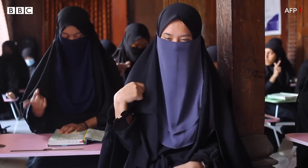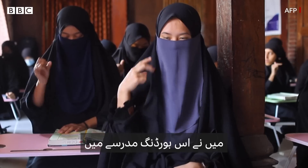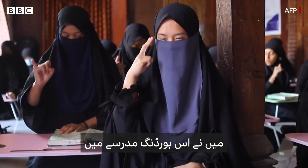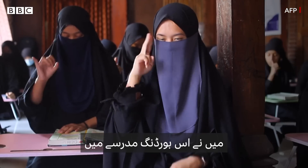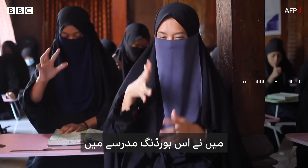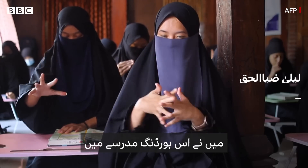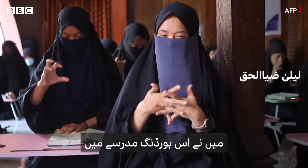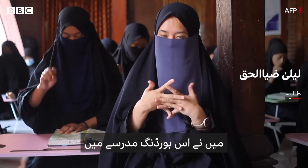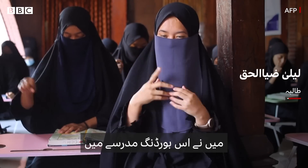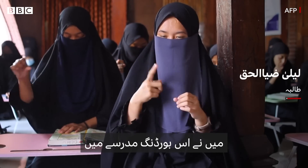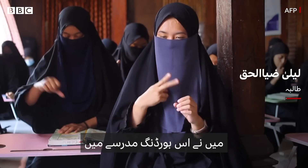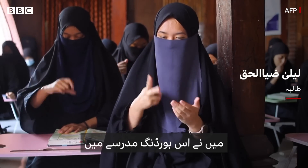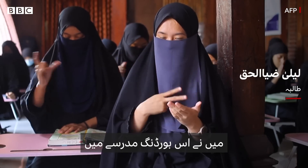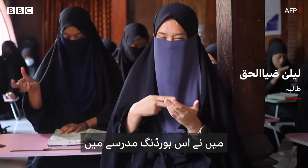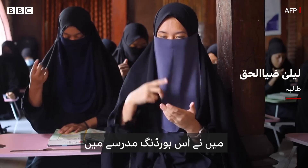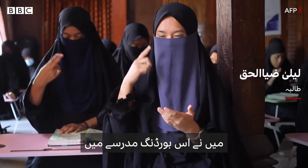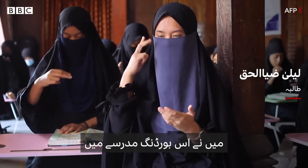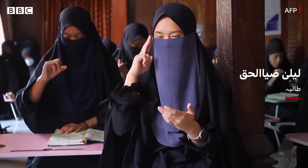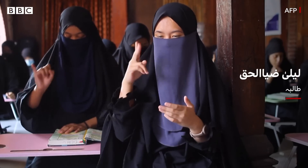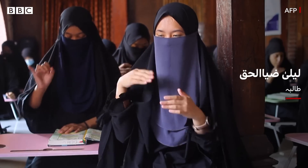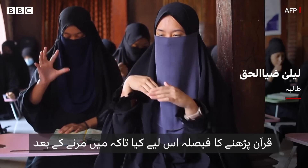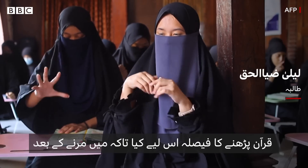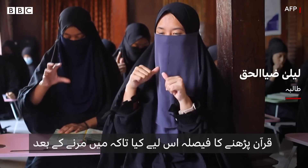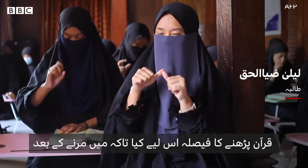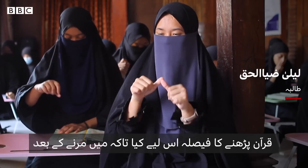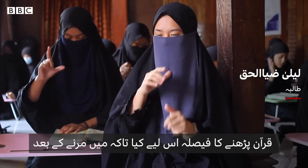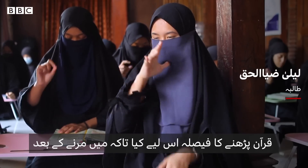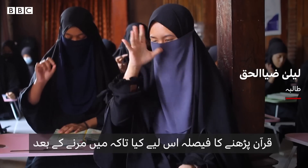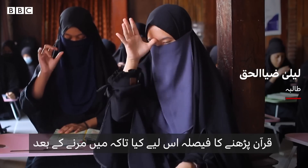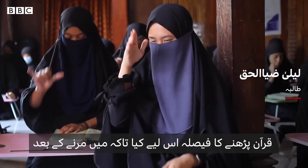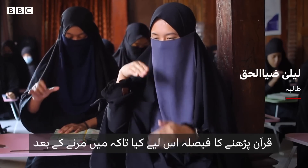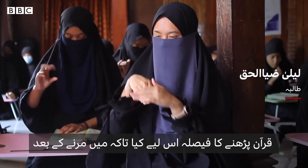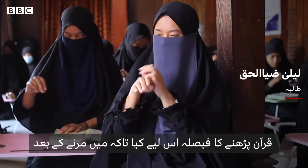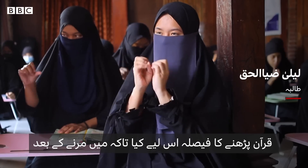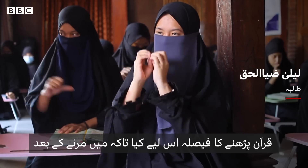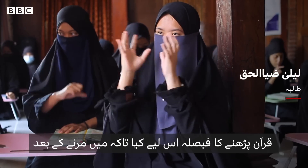Masuk pondok untuk belajar Al-Quran, saya